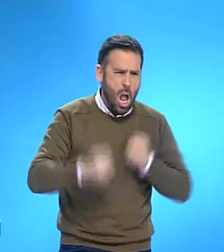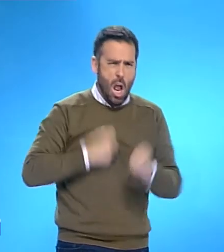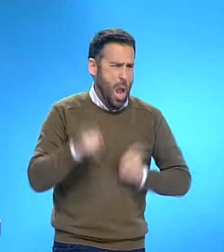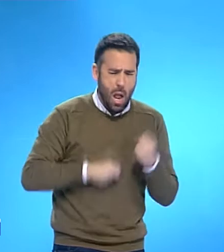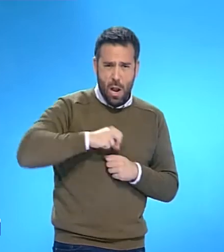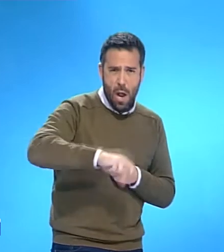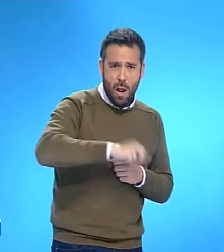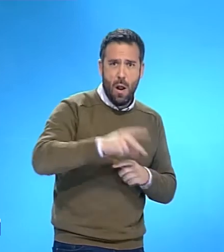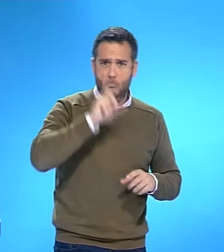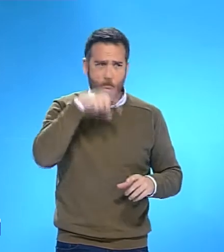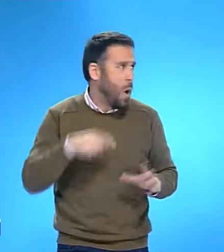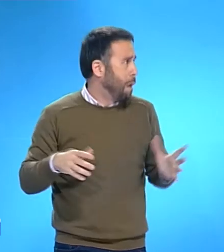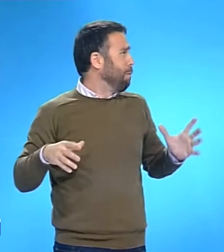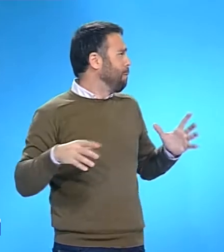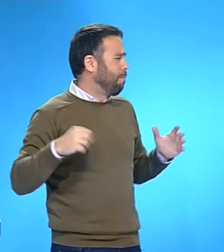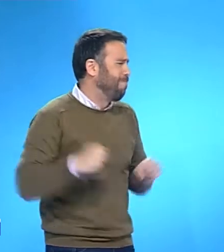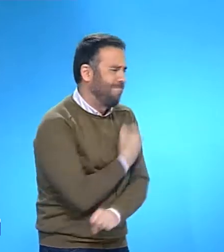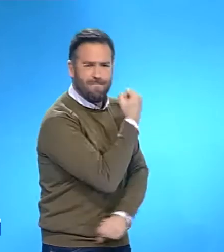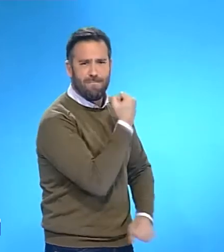escapar. Y siguió caminando.